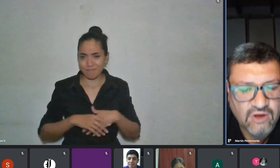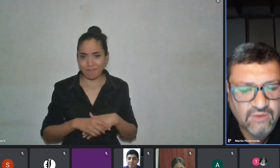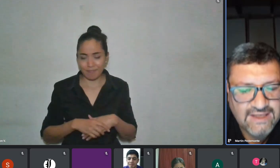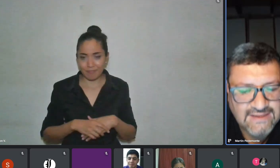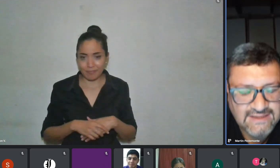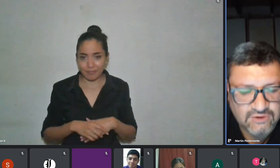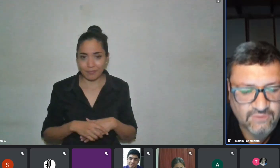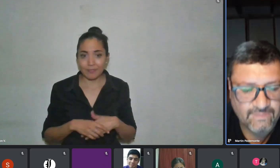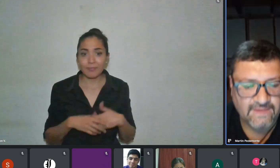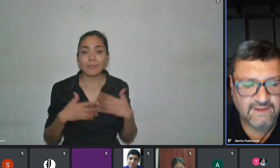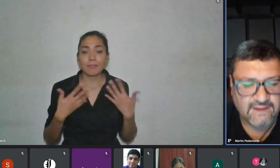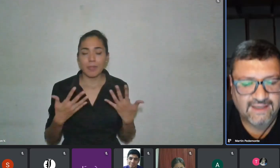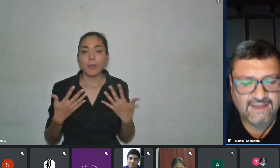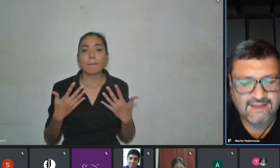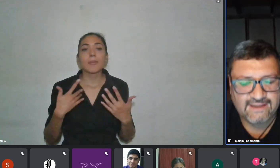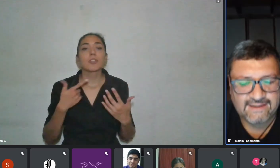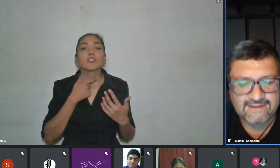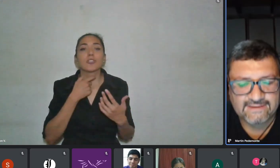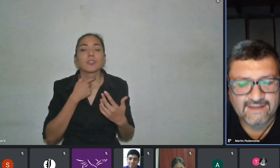a lo que voy es esto.